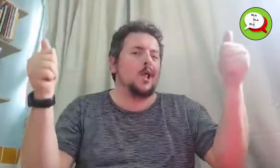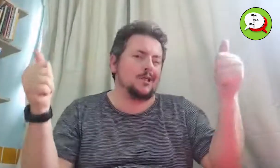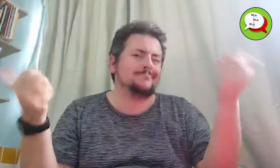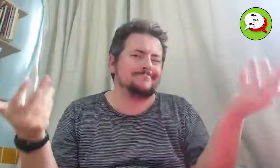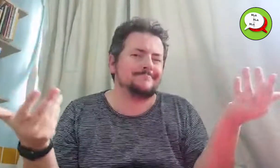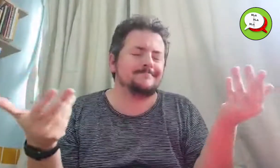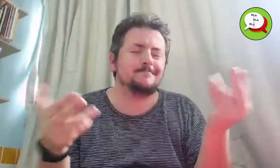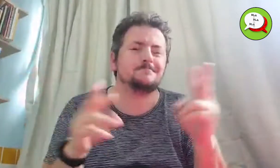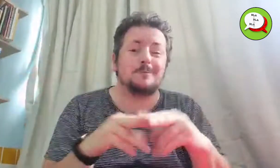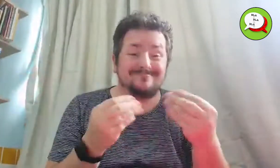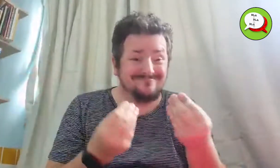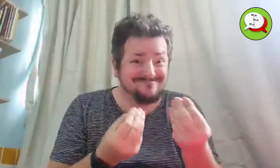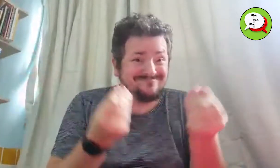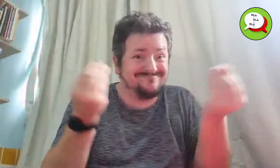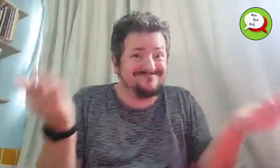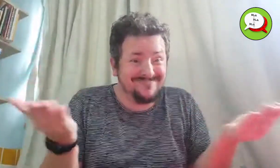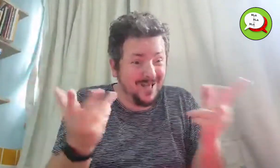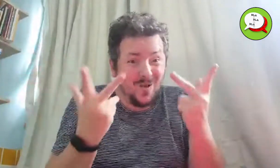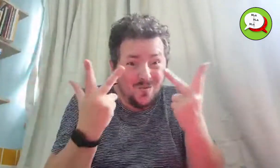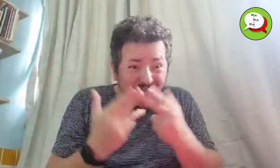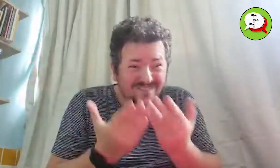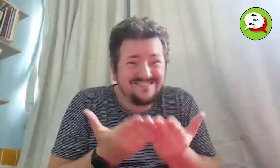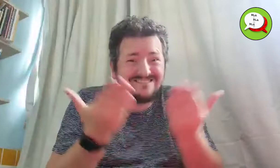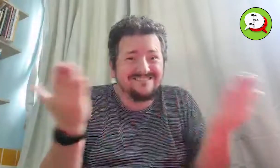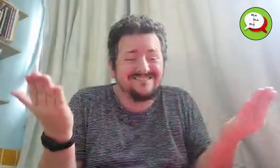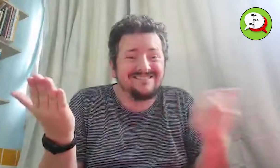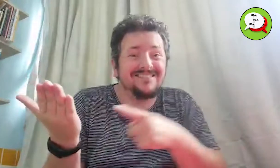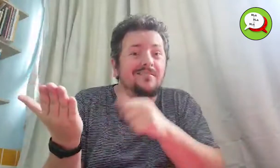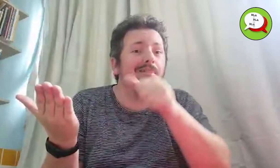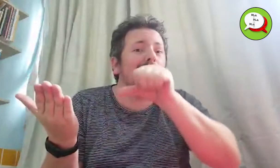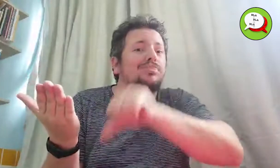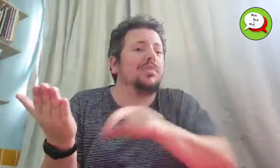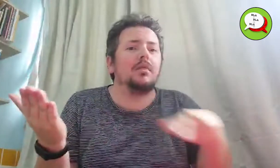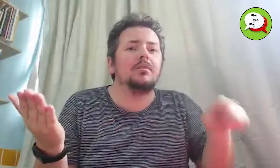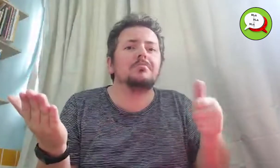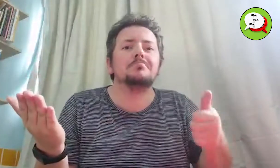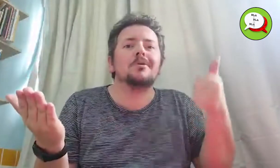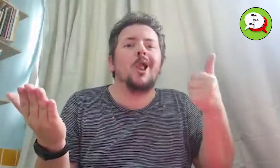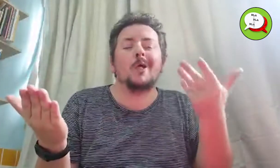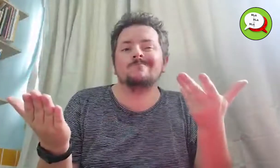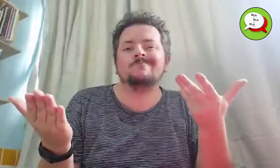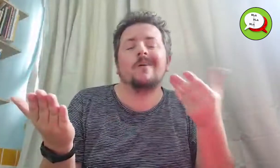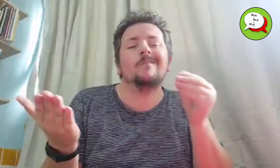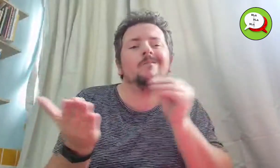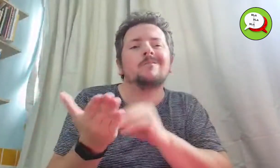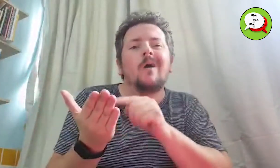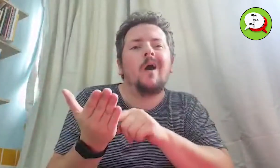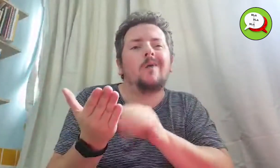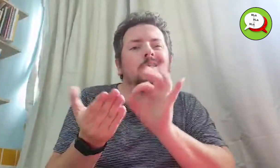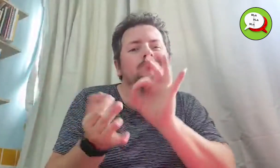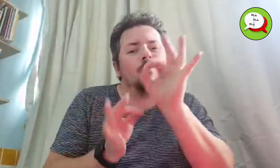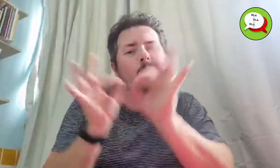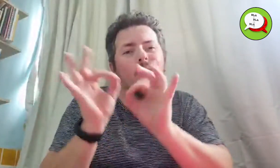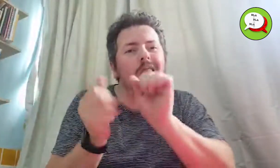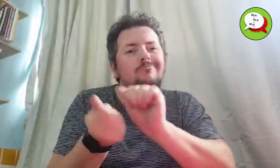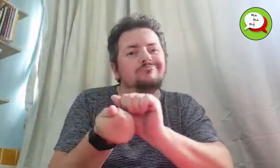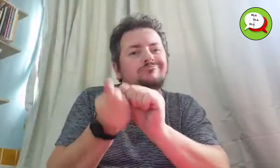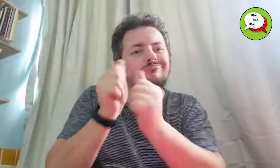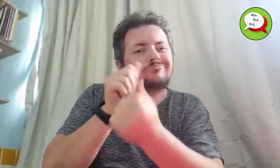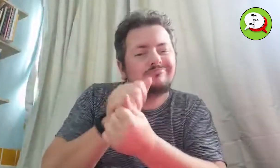E se a gente der a mesma atividade para os alunos surdos e para os alunos ouvintes, o aluno ouvinte vai se sentir fracassado e esse não é o nosso